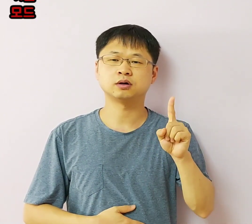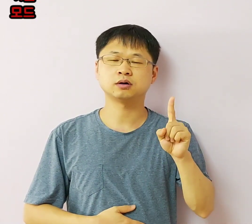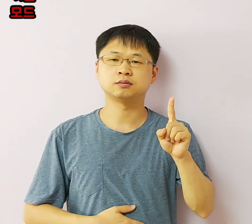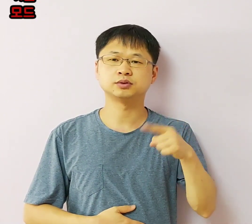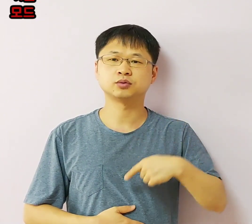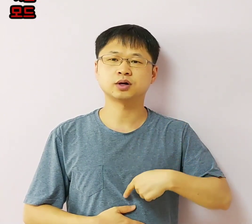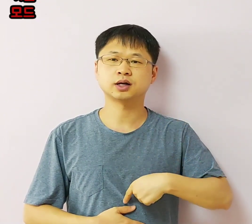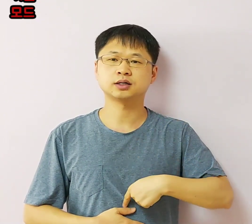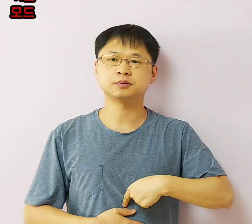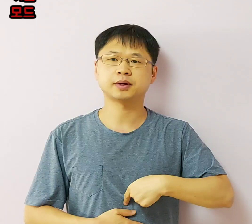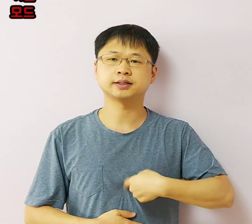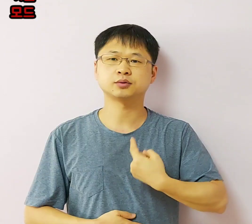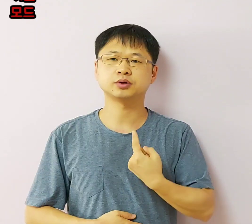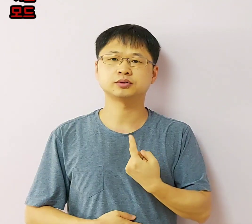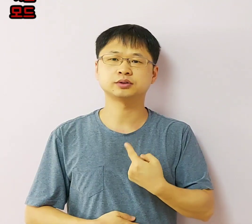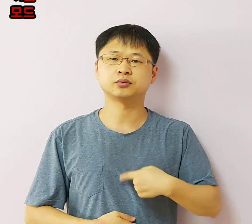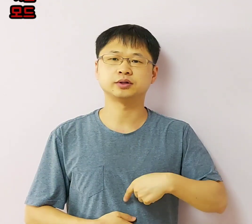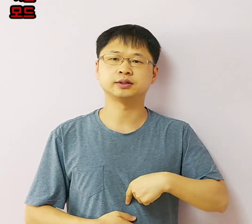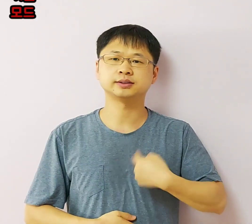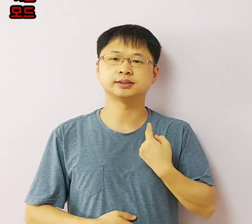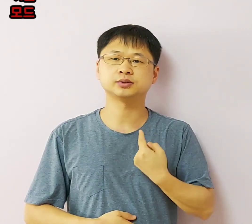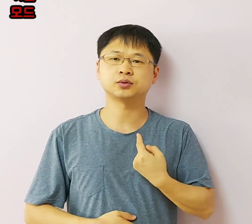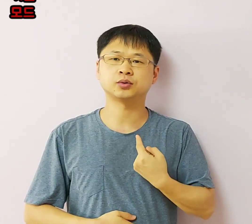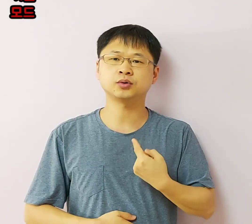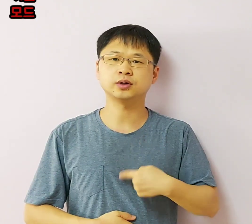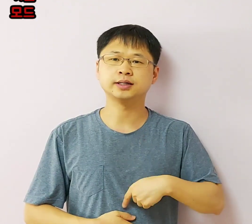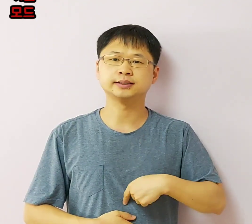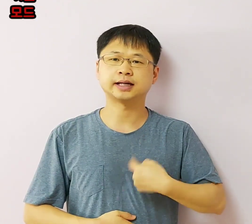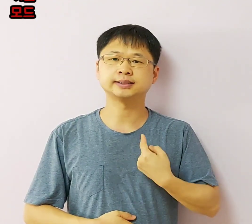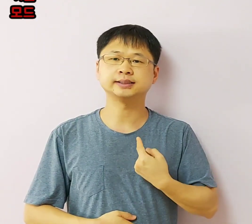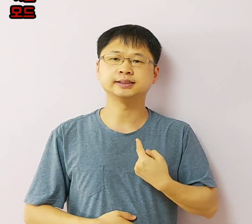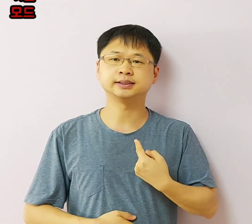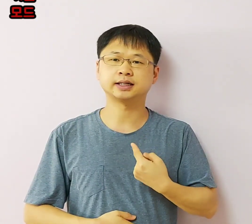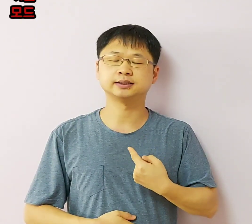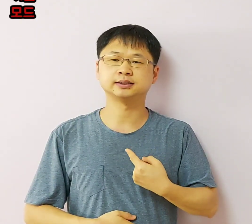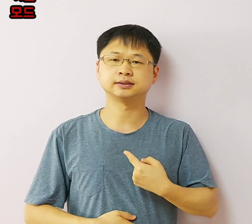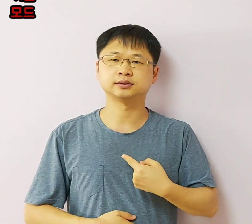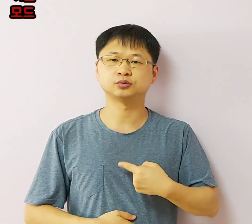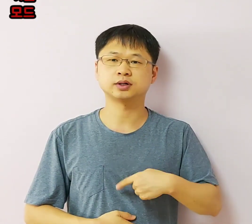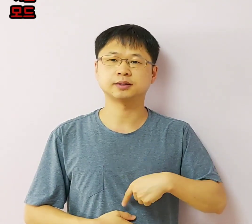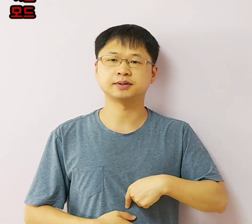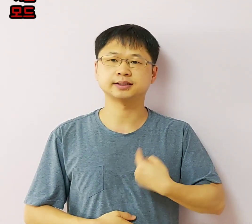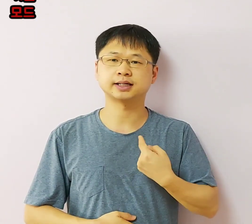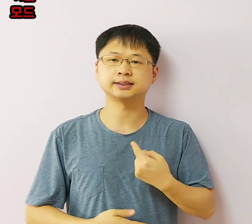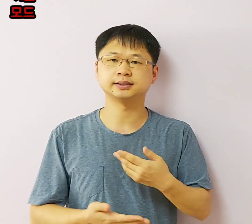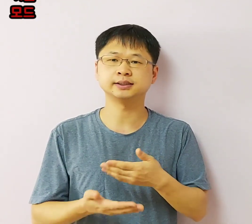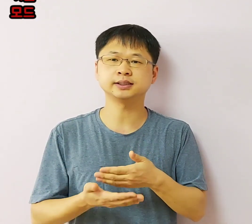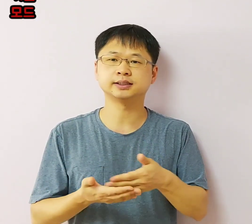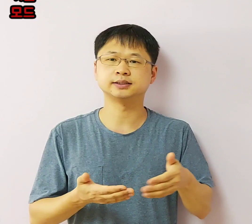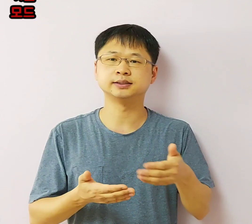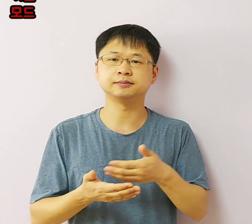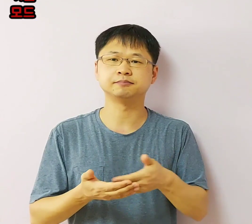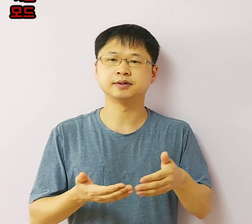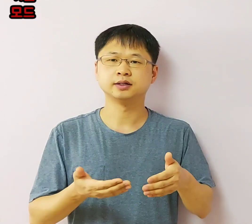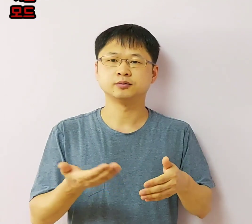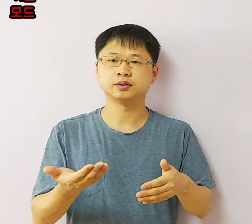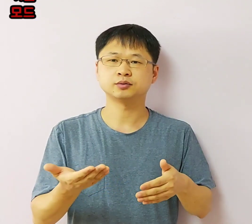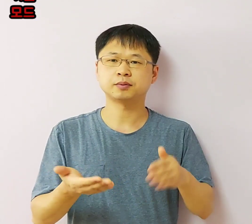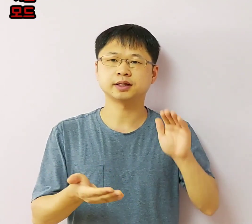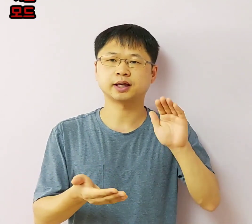수어, 검지손가락을 배에서 위로 스쳐 올리는 스스로, 자신의 라는 수어가 됩니다. 자신의 그림,